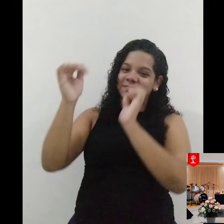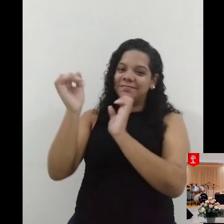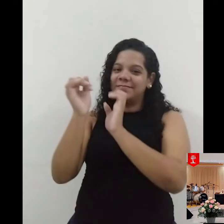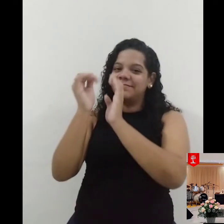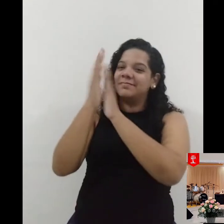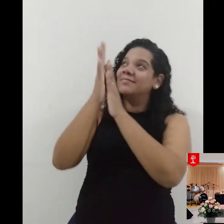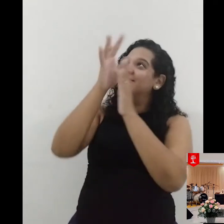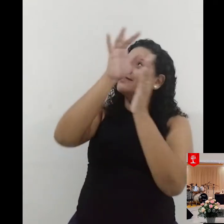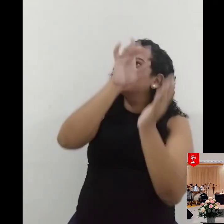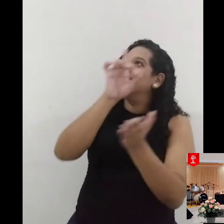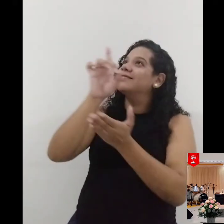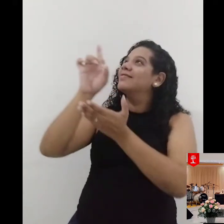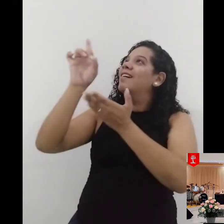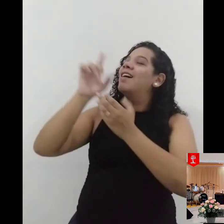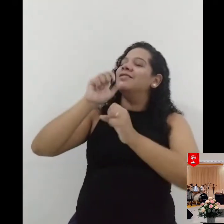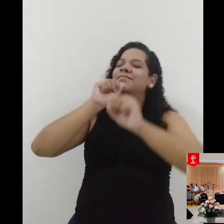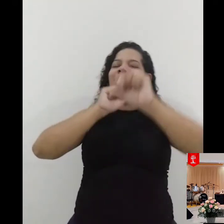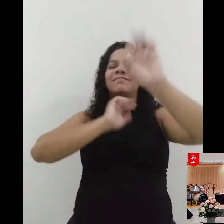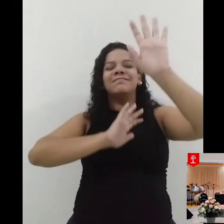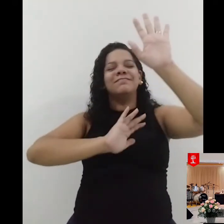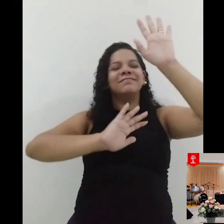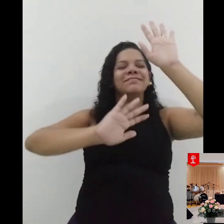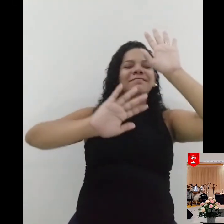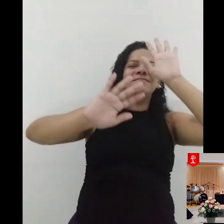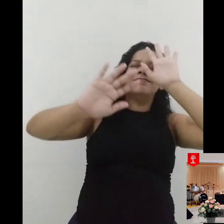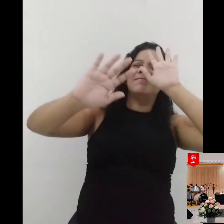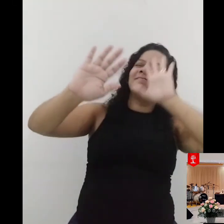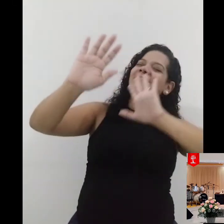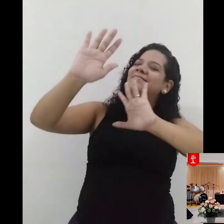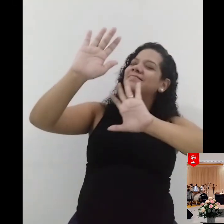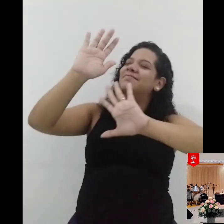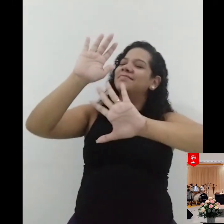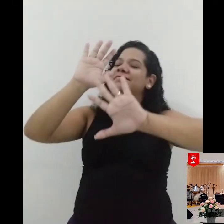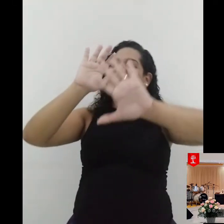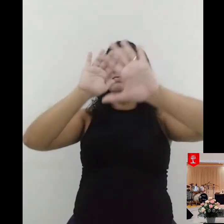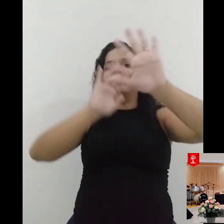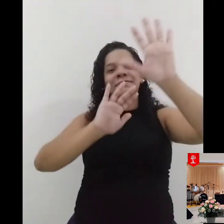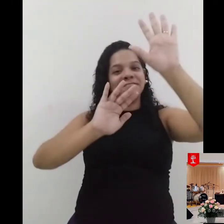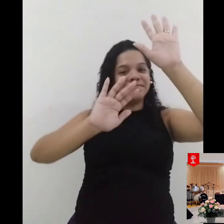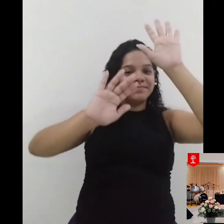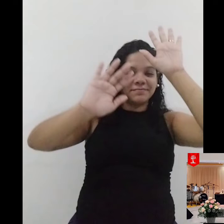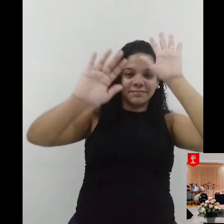eu te pertenço, Deus.